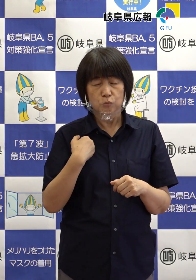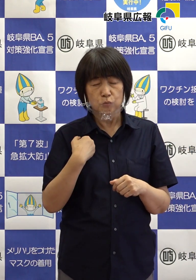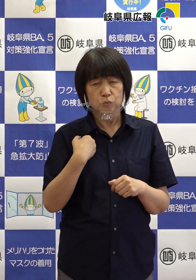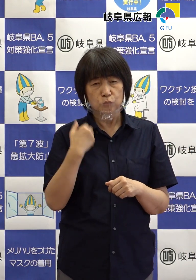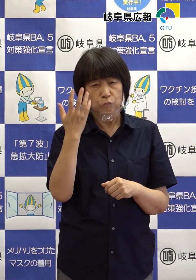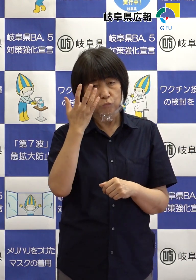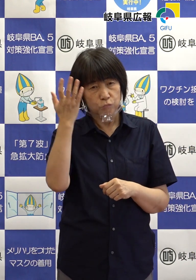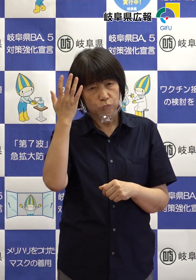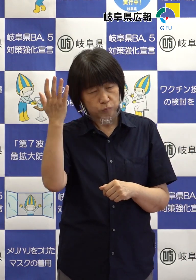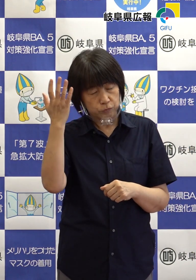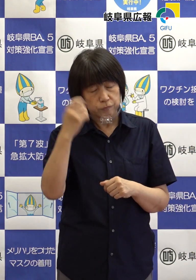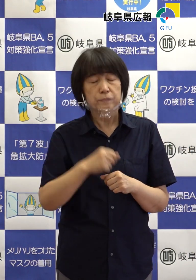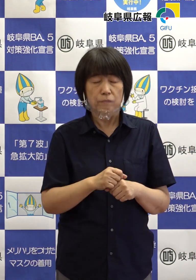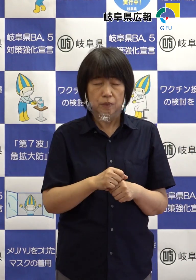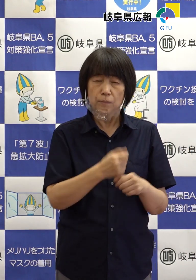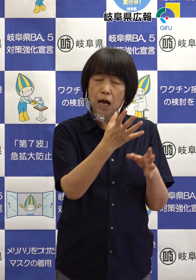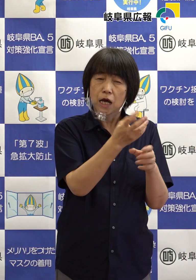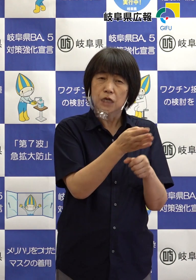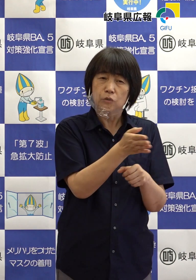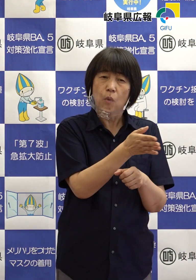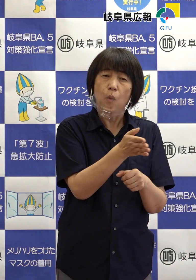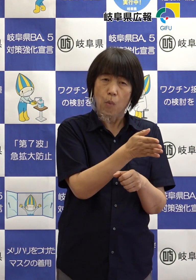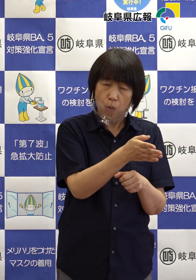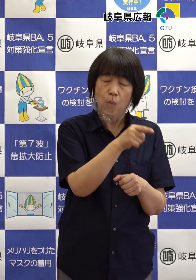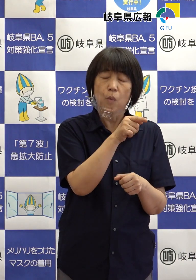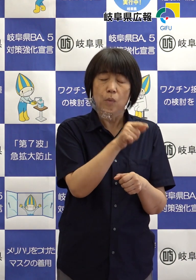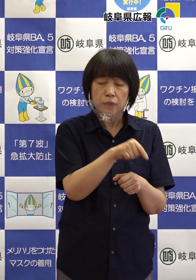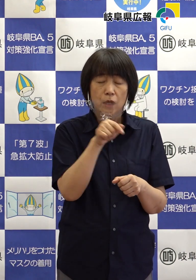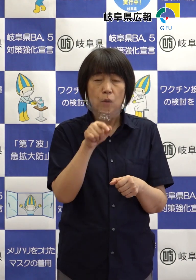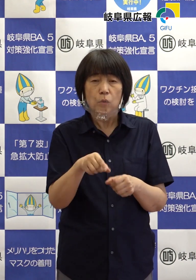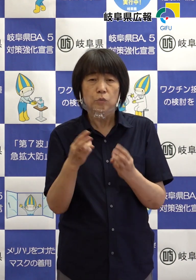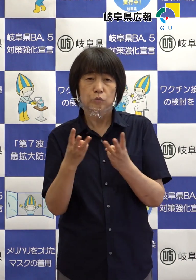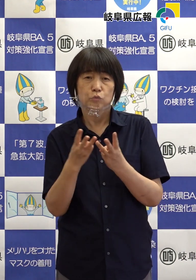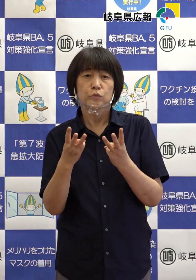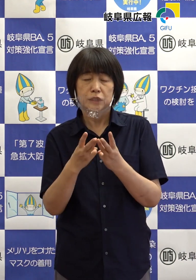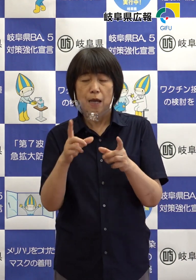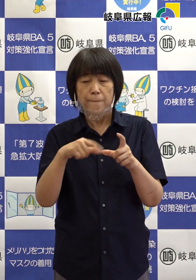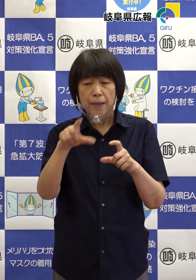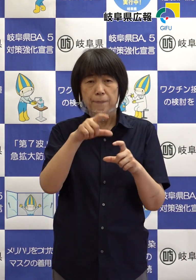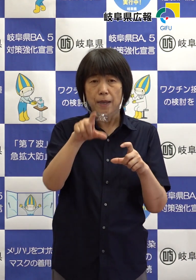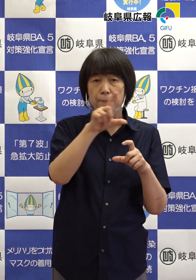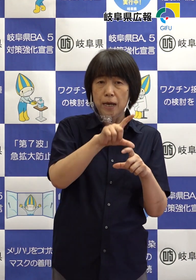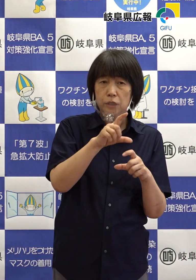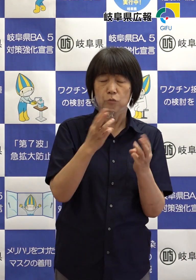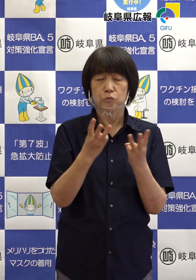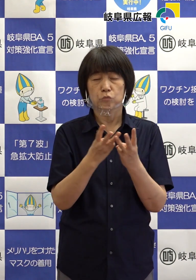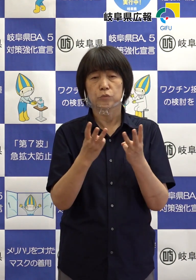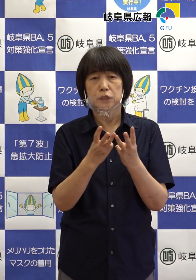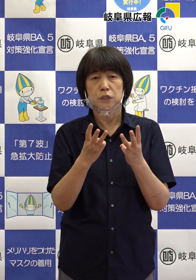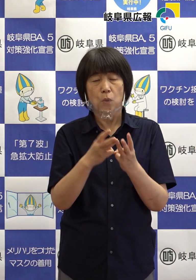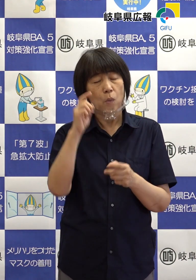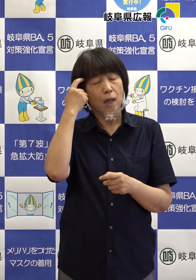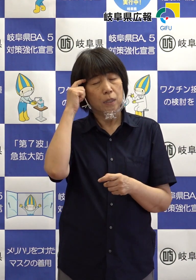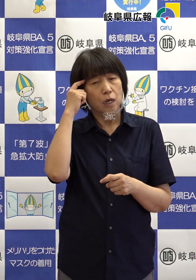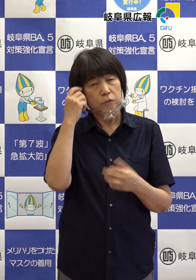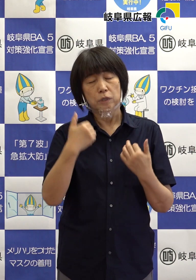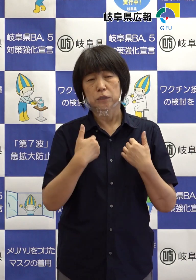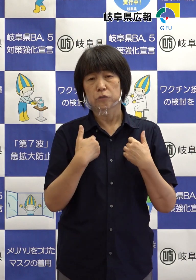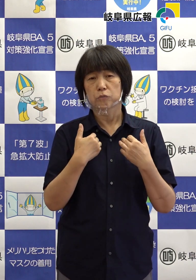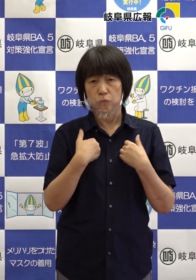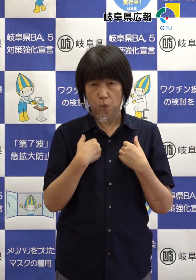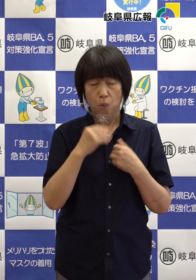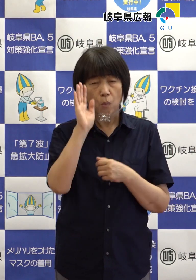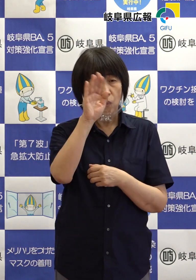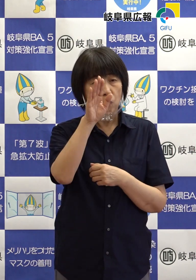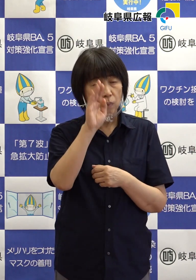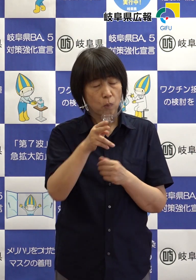ピークになるんだろうかという観点からこの数字の動きは見ていることでありますがただこれからいよいよあの夏休みお盆休み規制と始まり